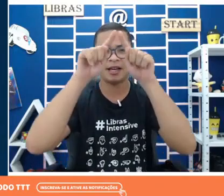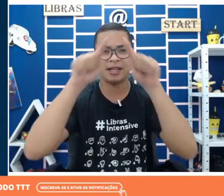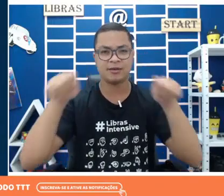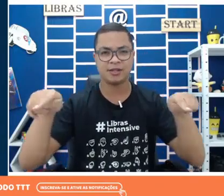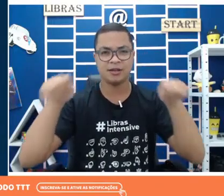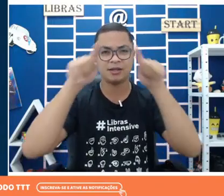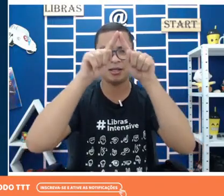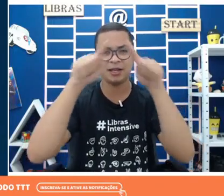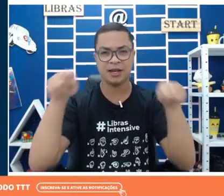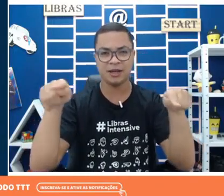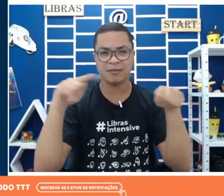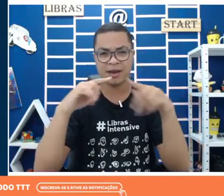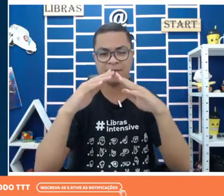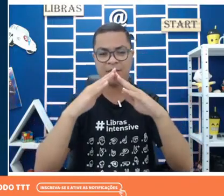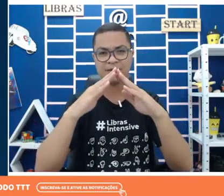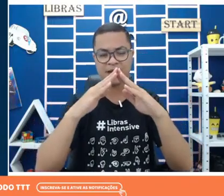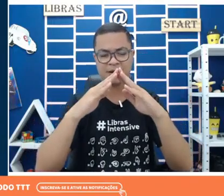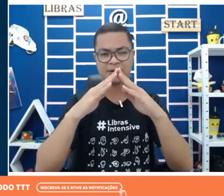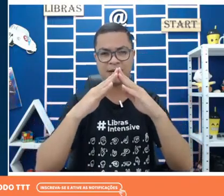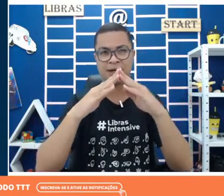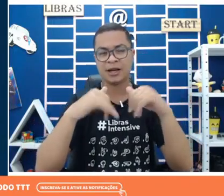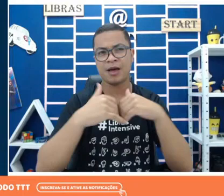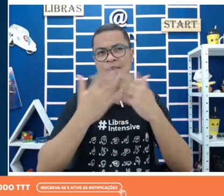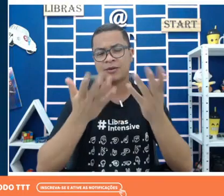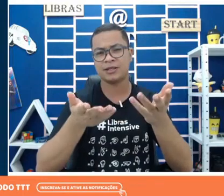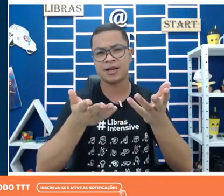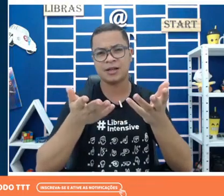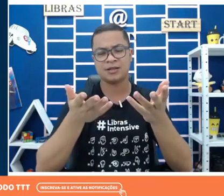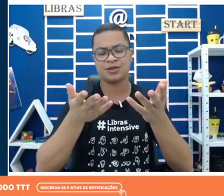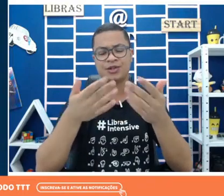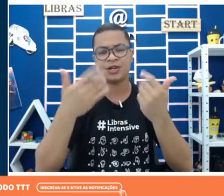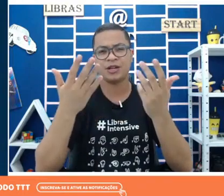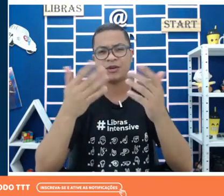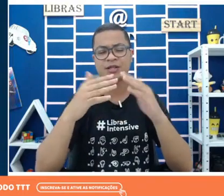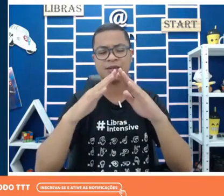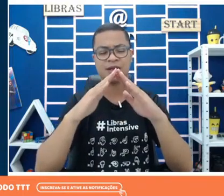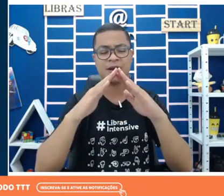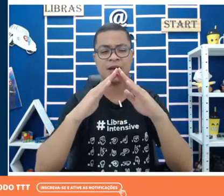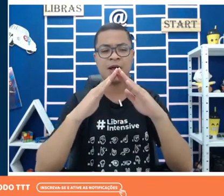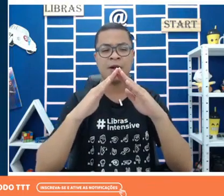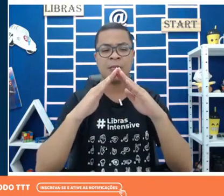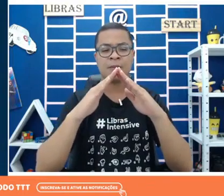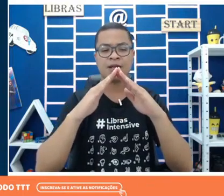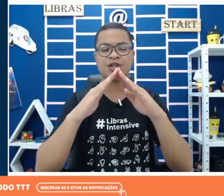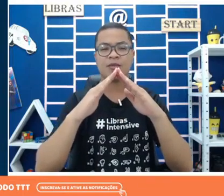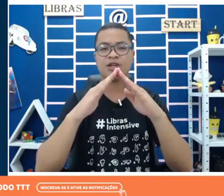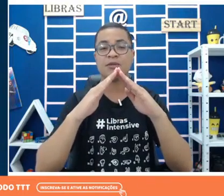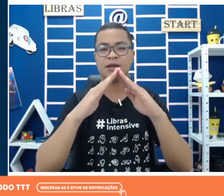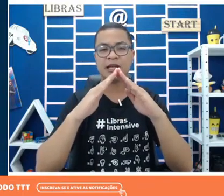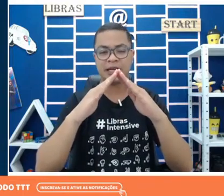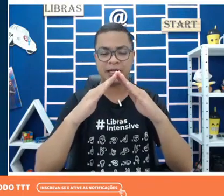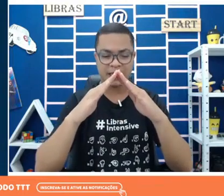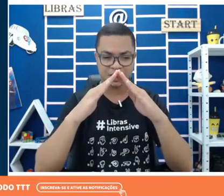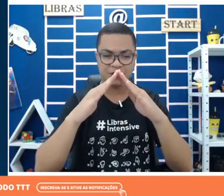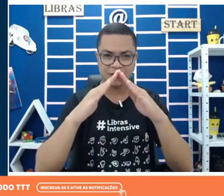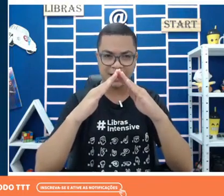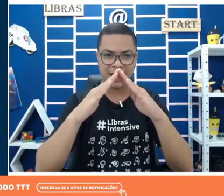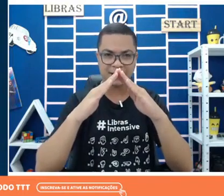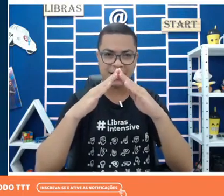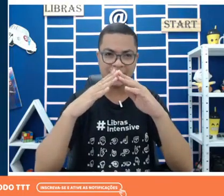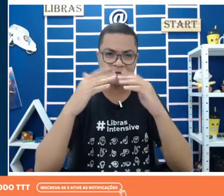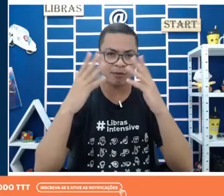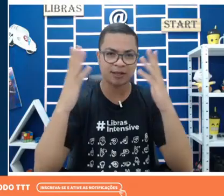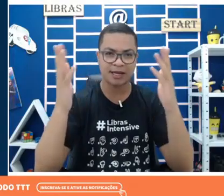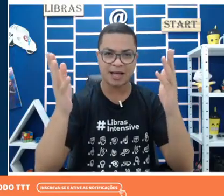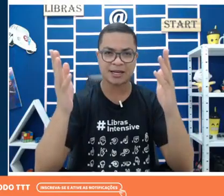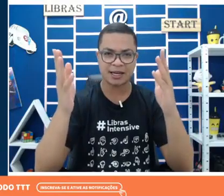você faz aquele tetozinho assim, né? Meio triângulo, né? É claro que nossas casas de hoje em dia nem todas são assim. Mas geralmente imita aquele tetinho da